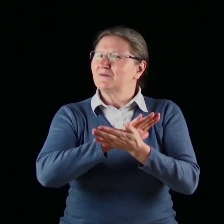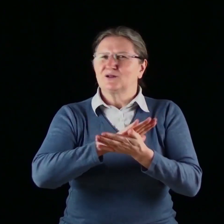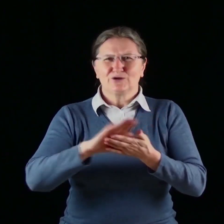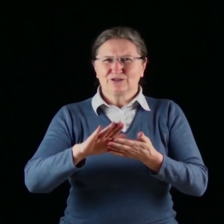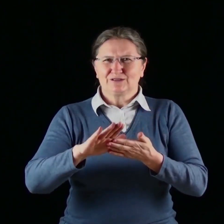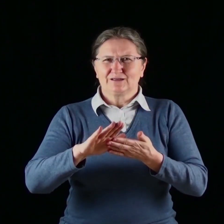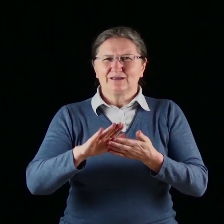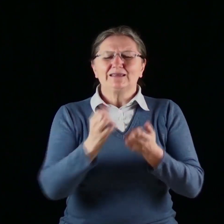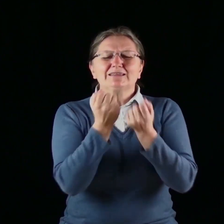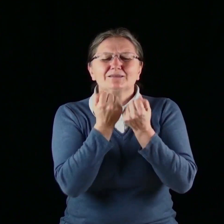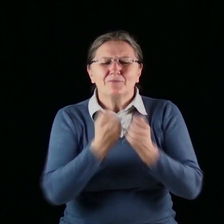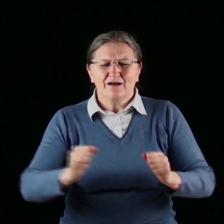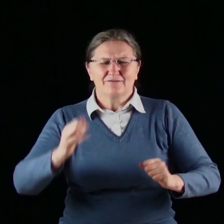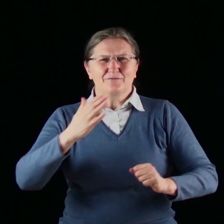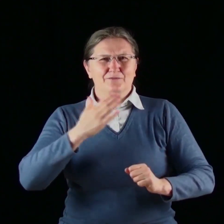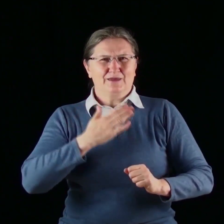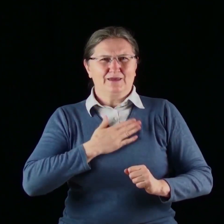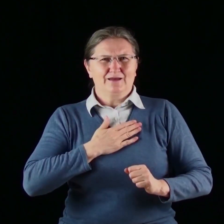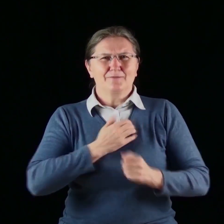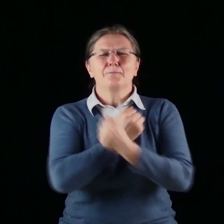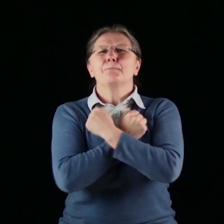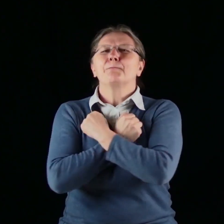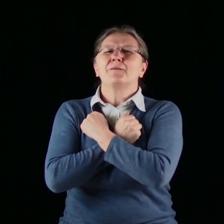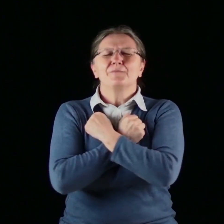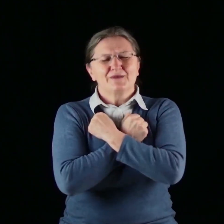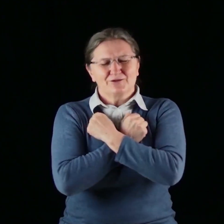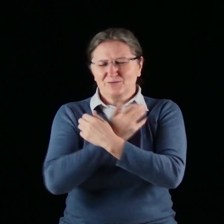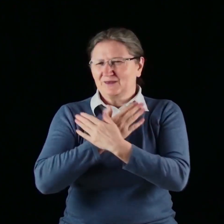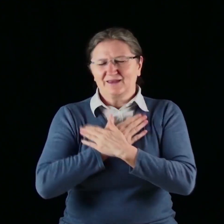непорочности. Избавь меня и помилуй меня.